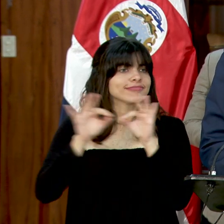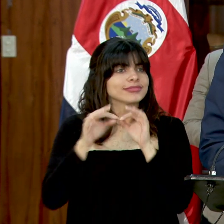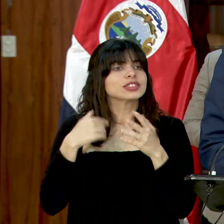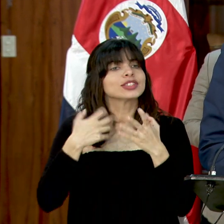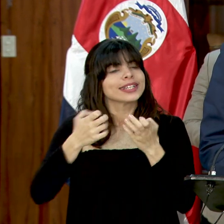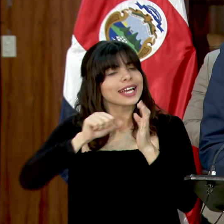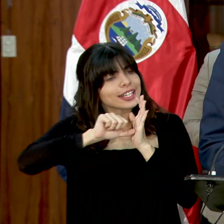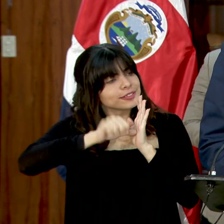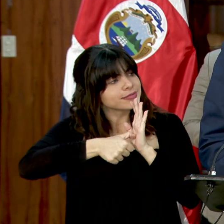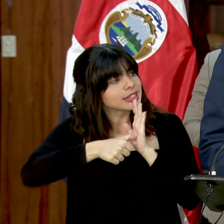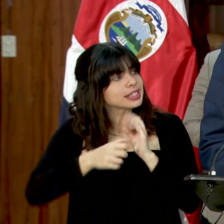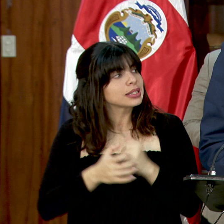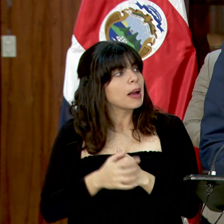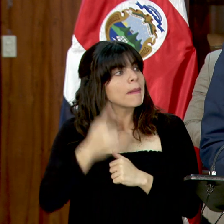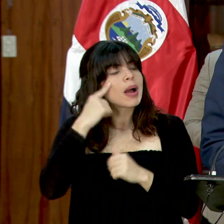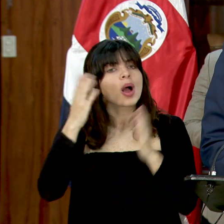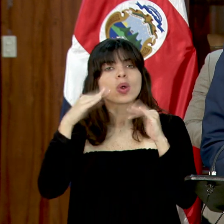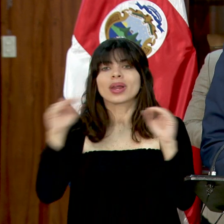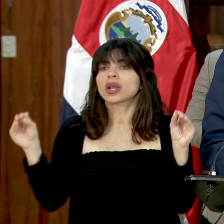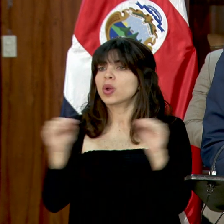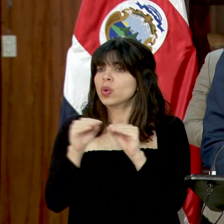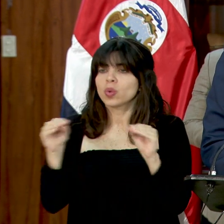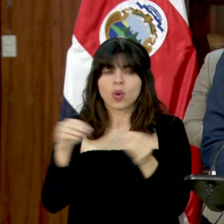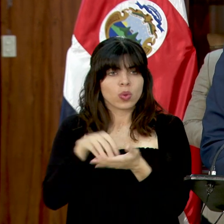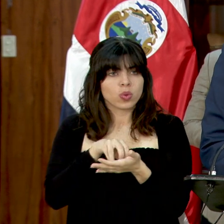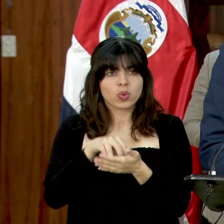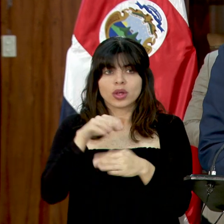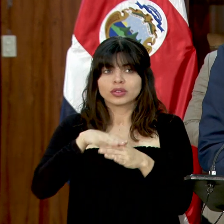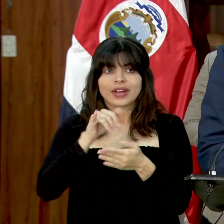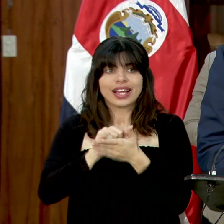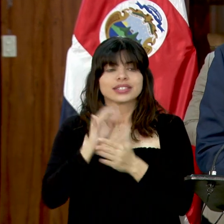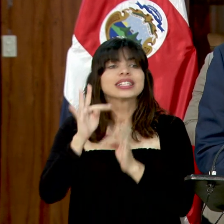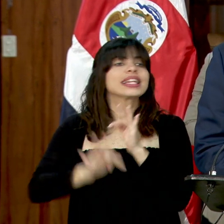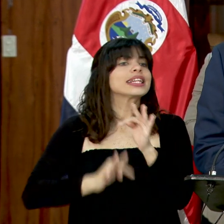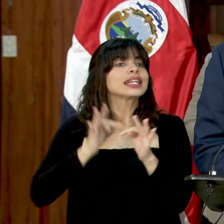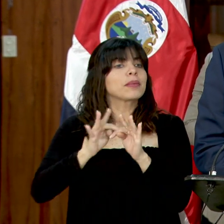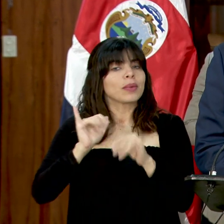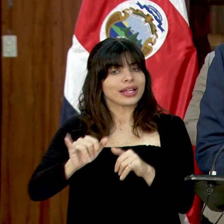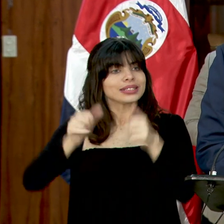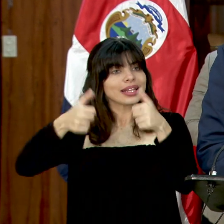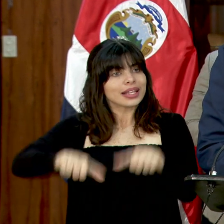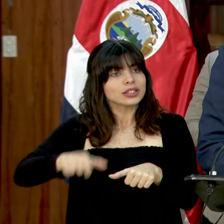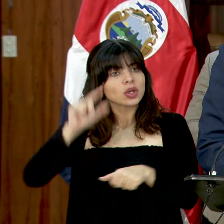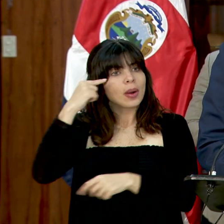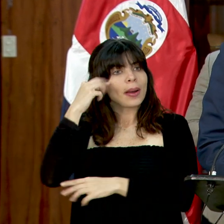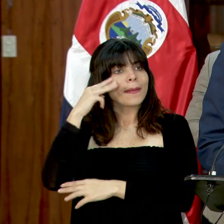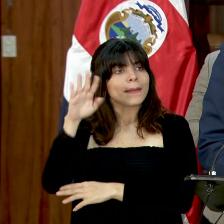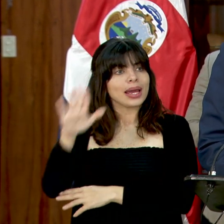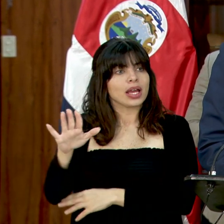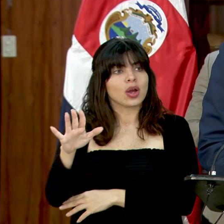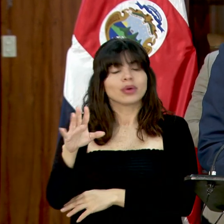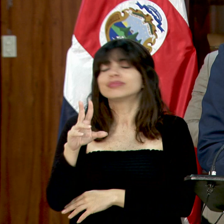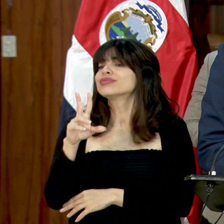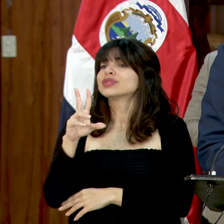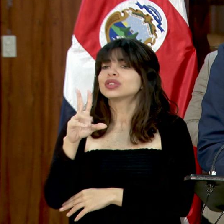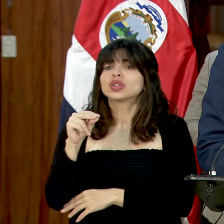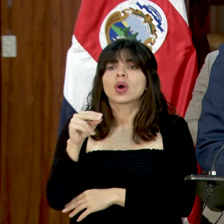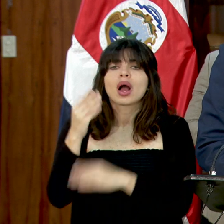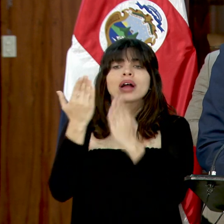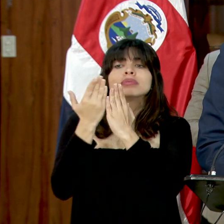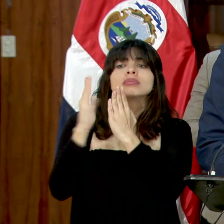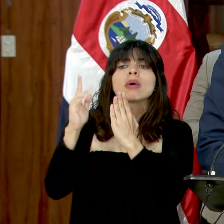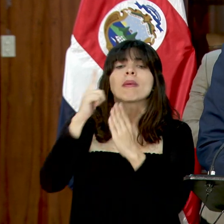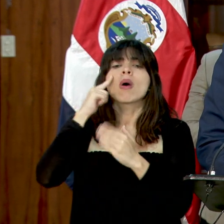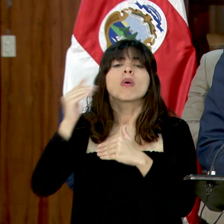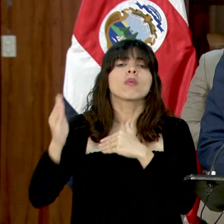Quiero enfatizarlo para que no haya duda ninguna respecto de la naturaleza de la decisión del Gobierno de México. No es una puerta abierta